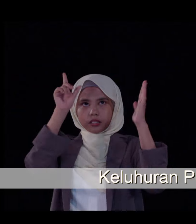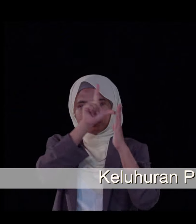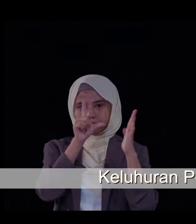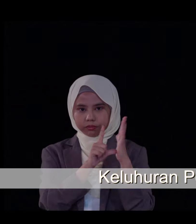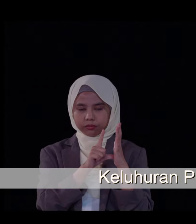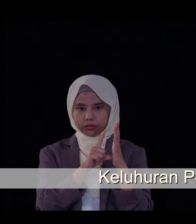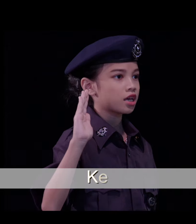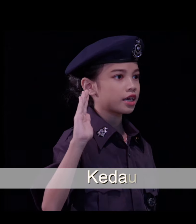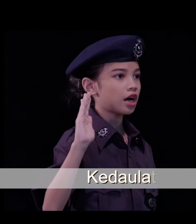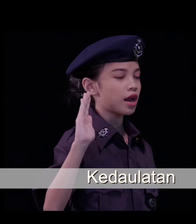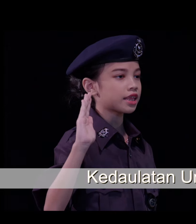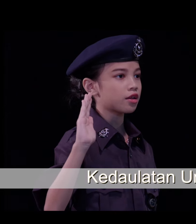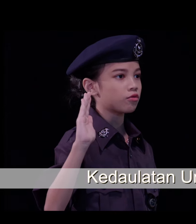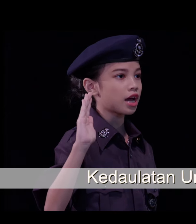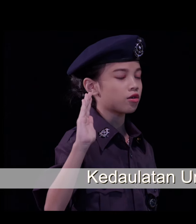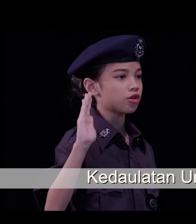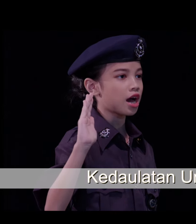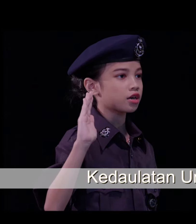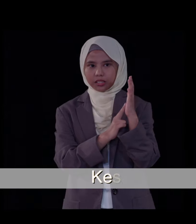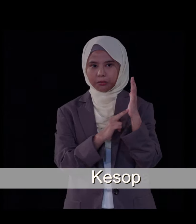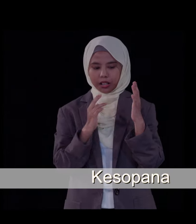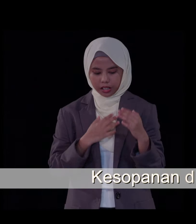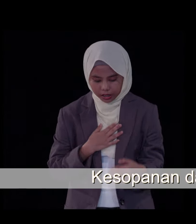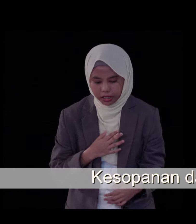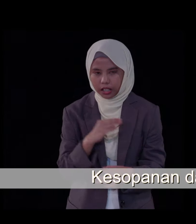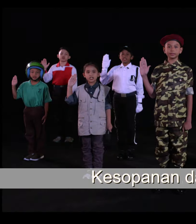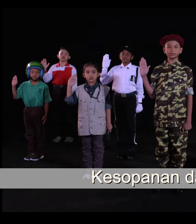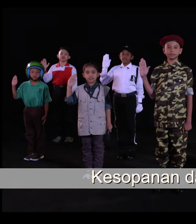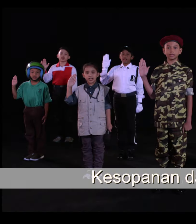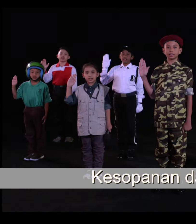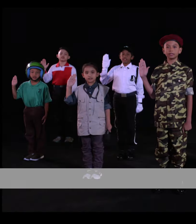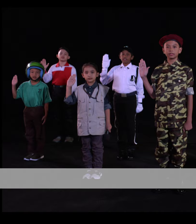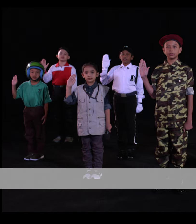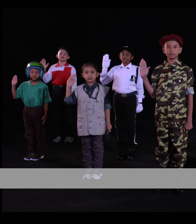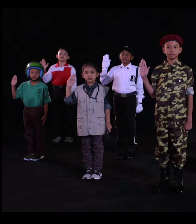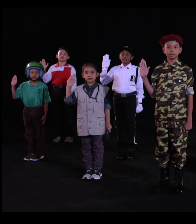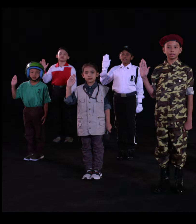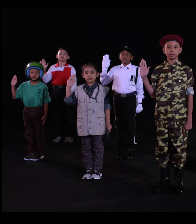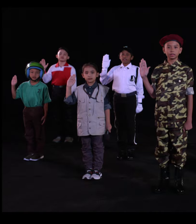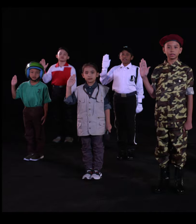Keluhuran perlembagaan. Kedaulatan undang-undang. Kesopanan dan kesusilaan.